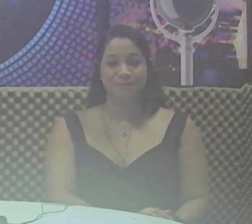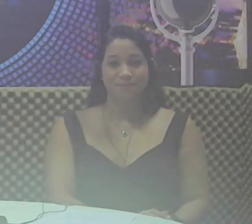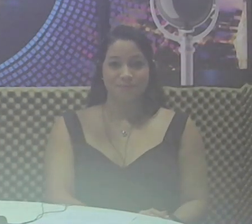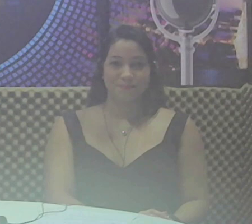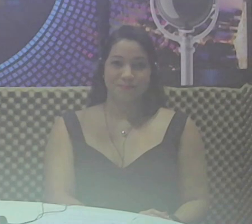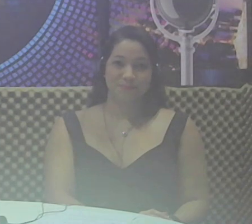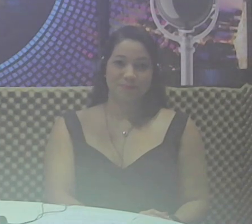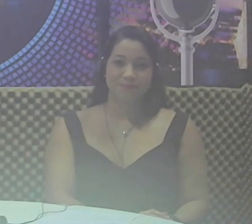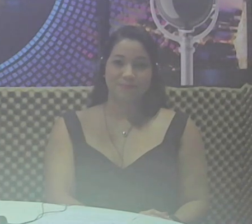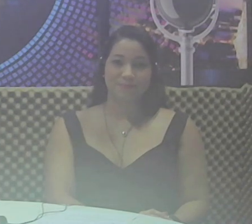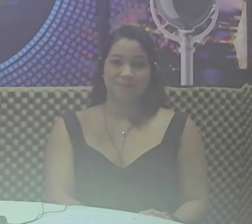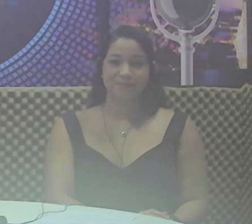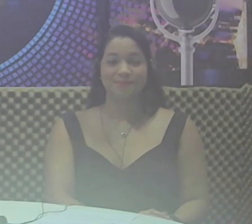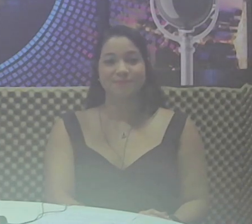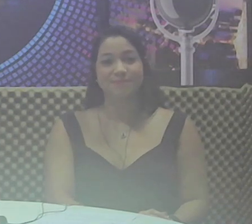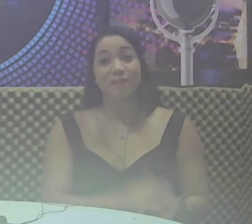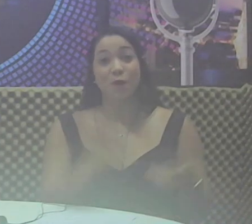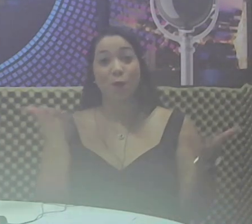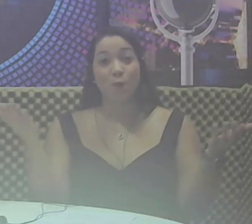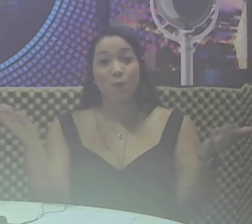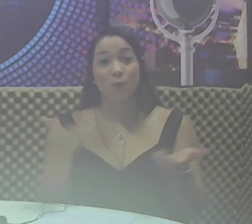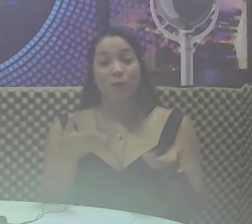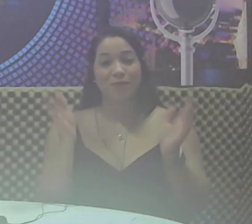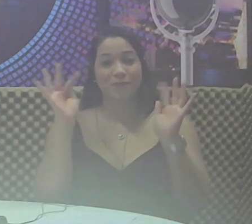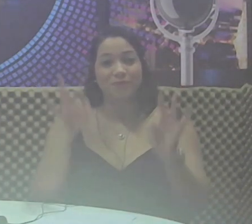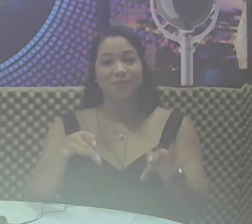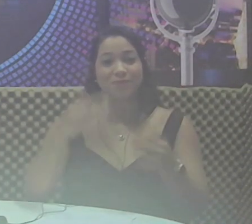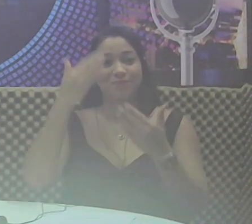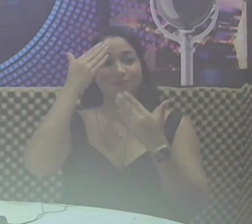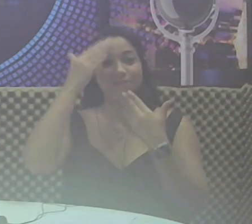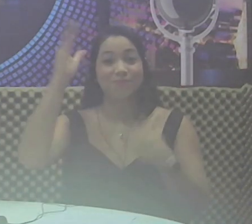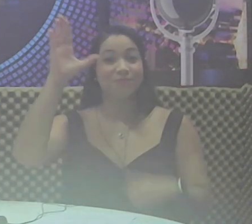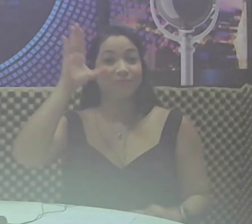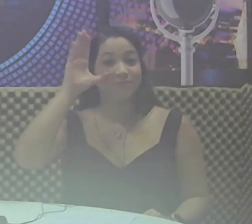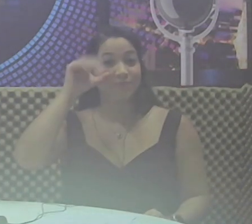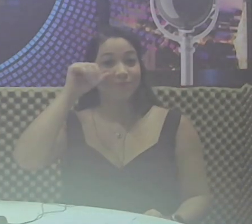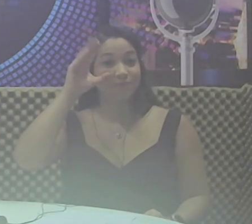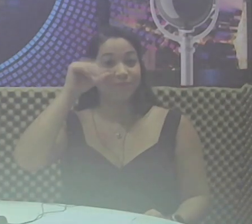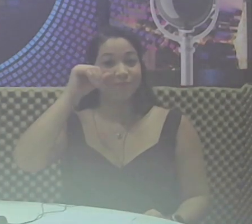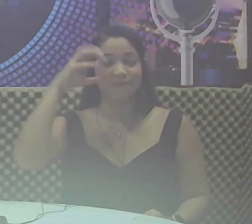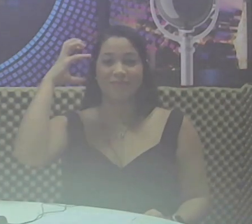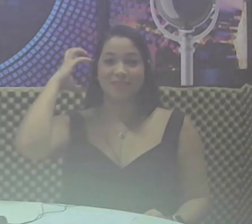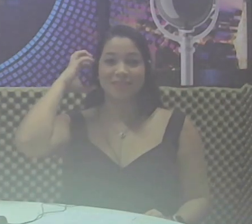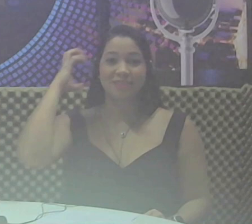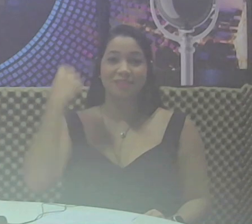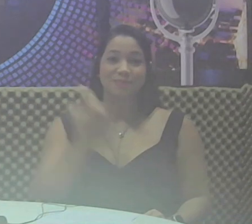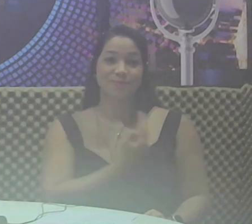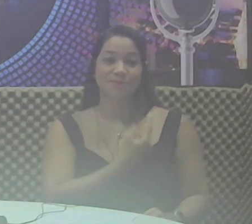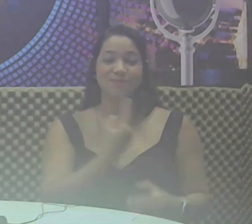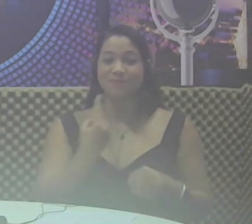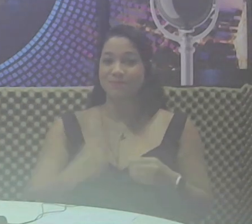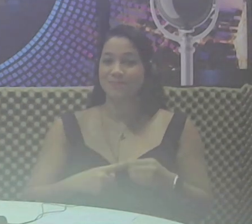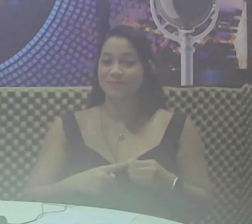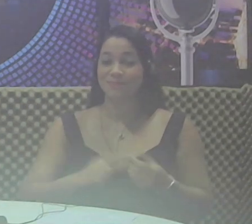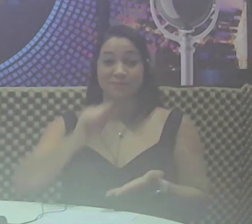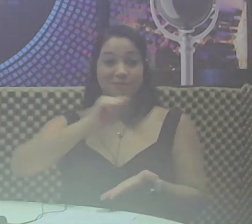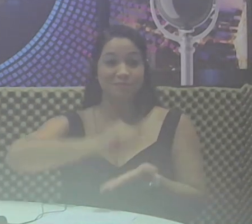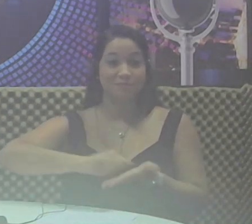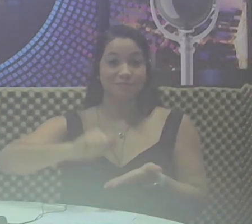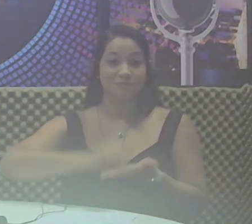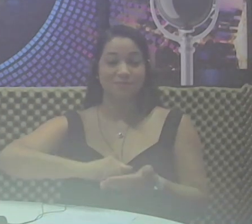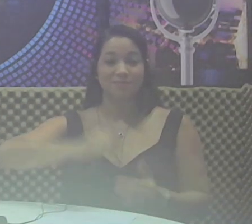notícias. A edição de hoje fica por aqui. Obrigado pela sua audiência. Rádio Nossa Cidade,